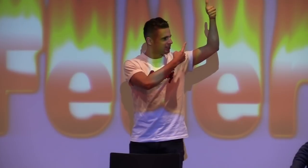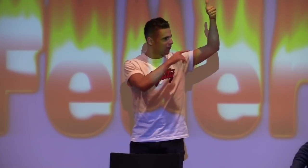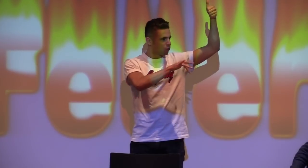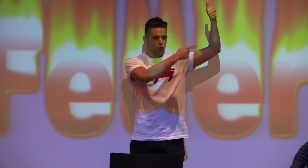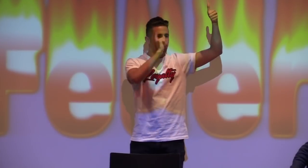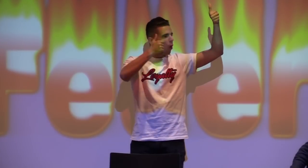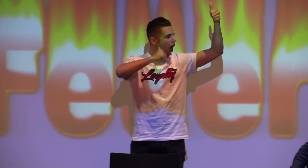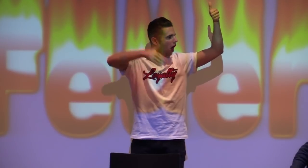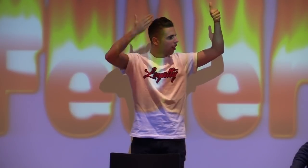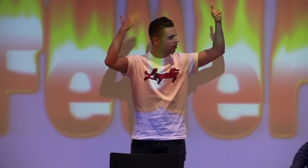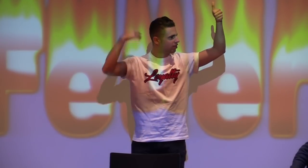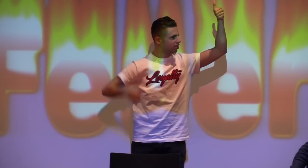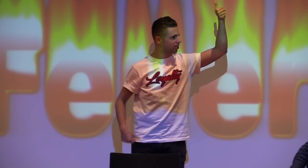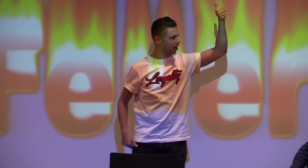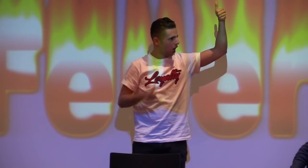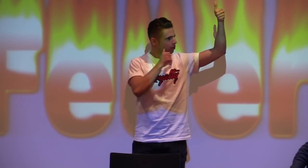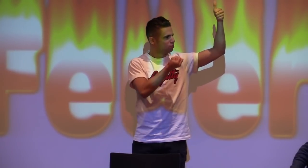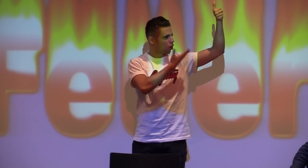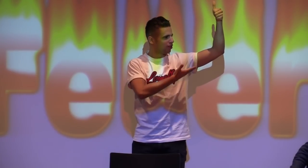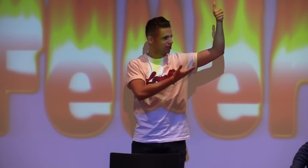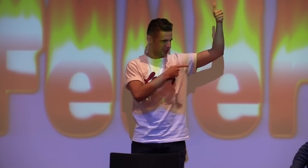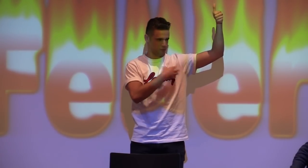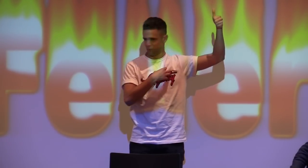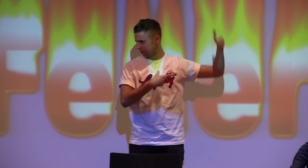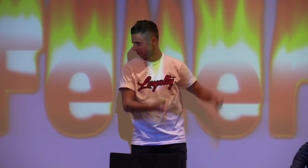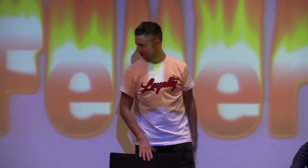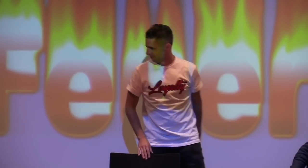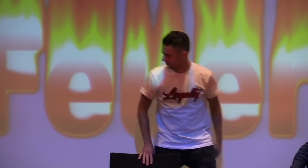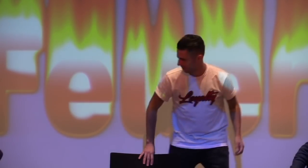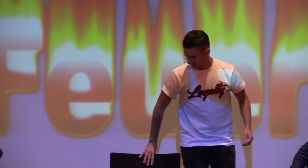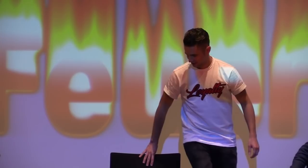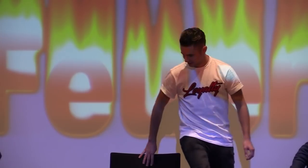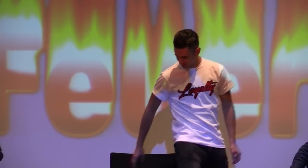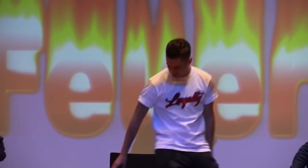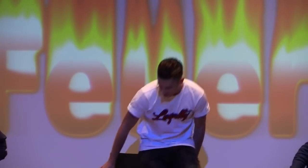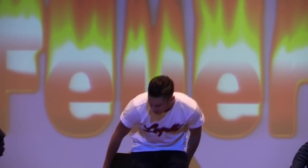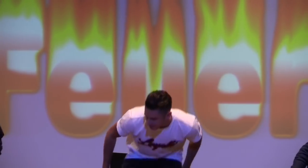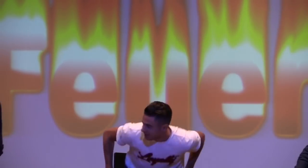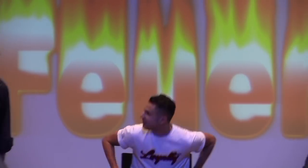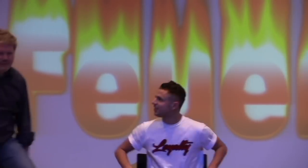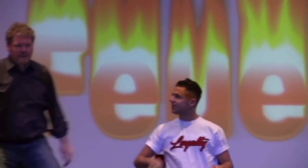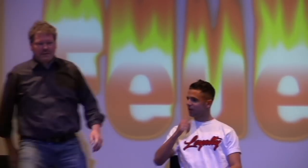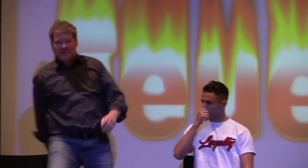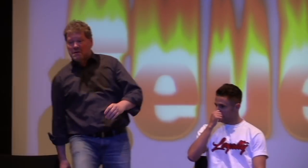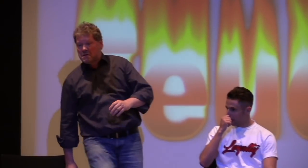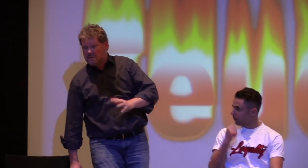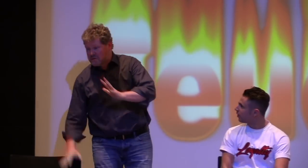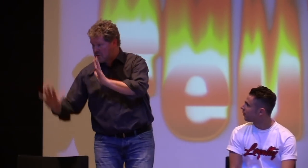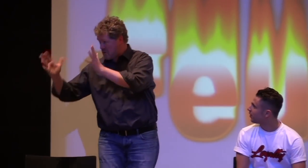die Gehörlosen auch repräsentieren können. Aber ich glaube, wie gesagt, es ist halt nicht so einfach gesagt, große Firmen, weil da nun